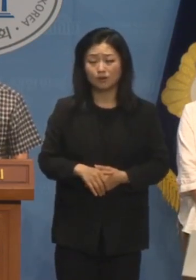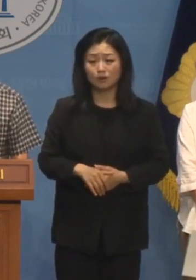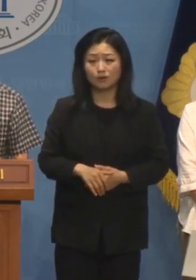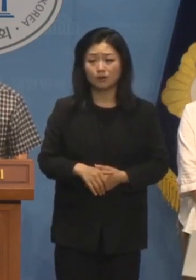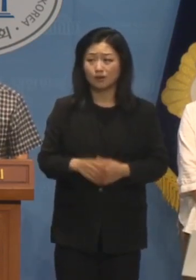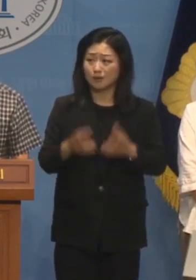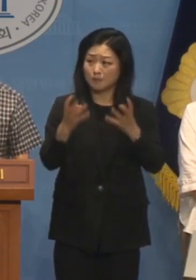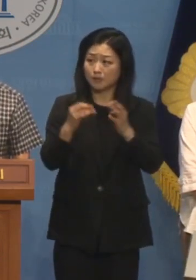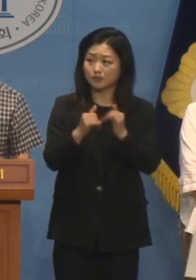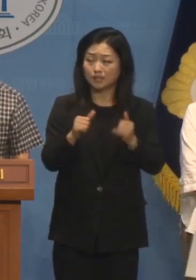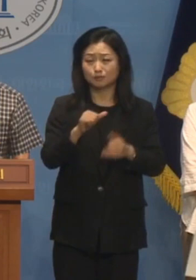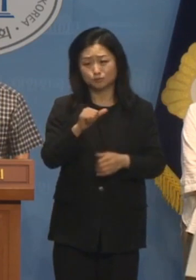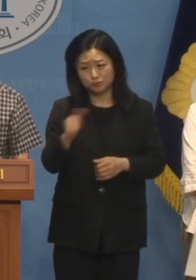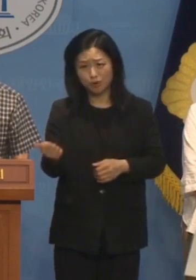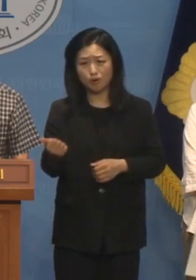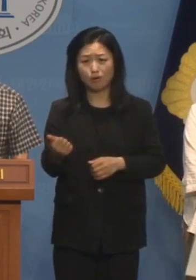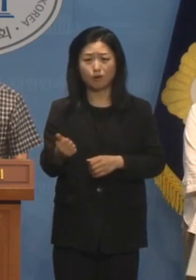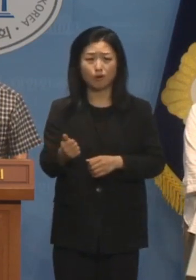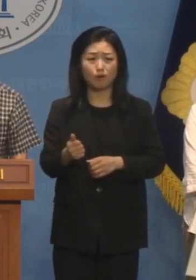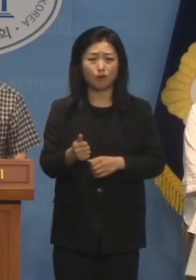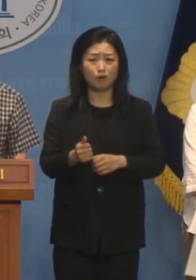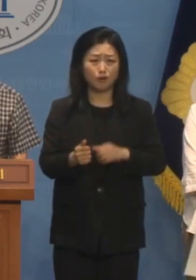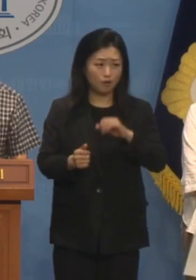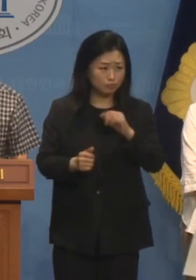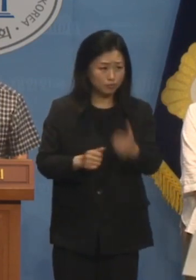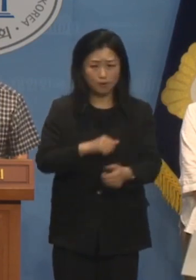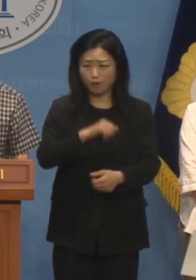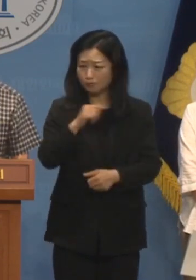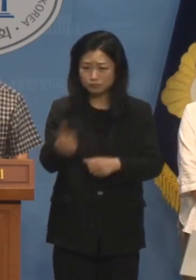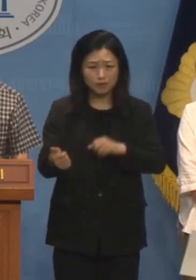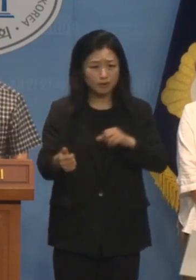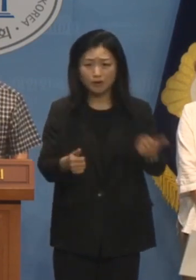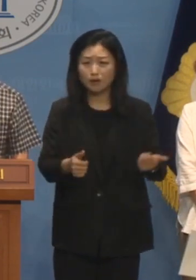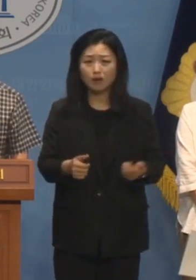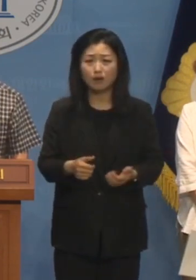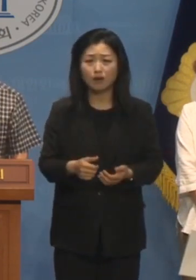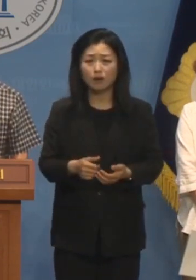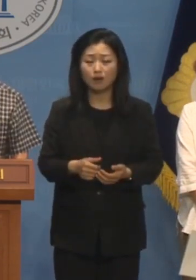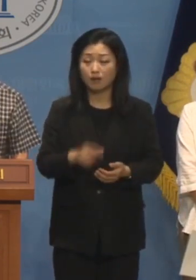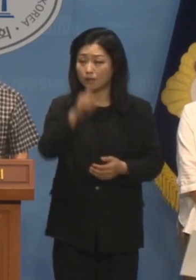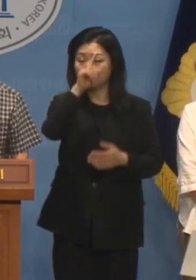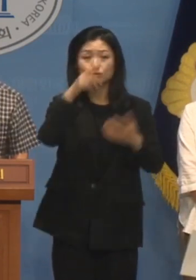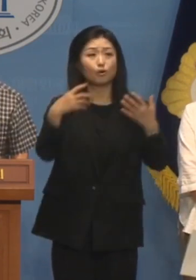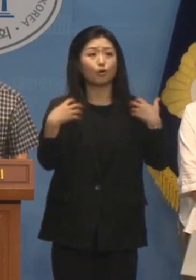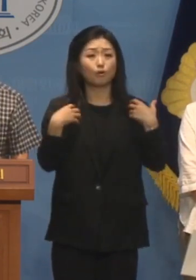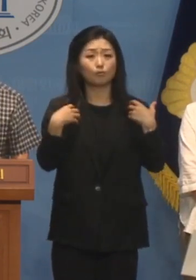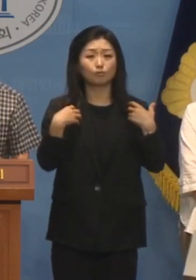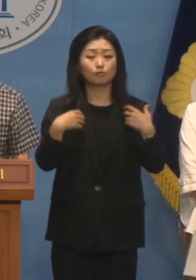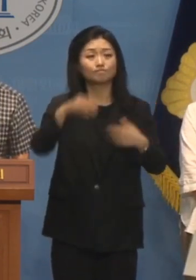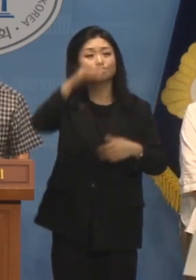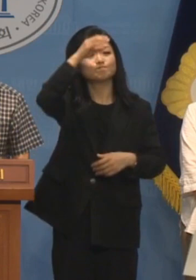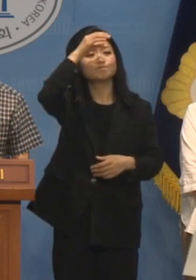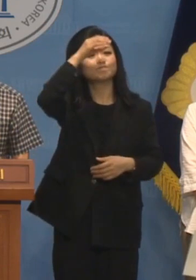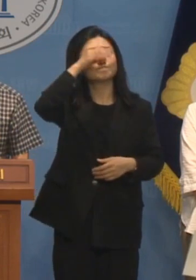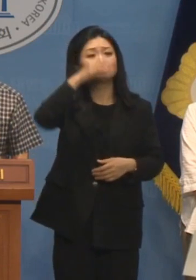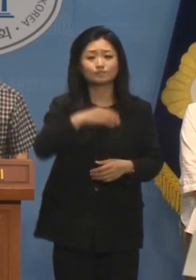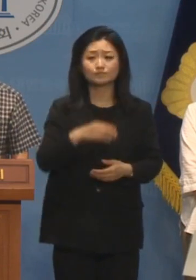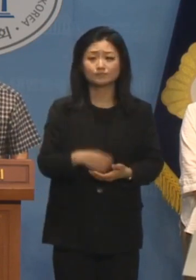많은 사람들이, 이렇게 노동자들이 죽어가고 있는데 정부는 눈 하나 깜짝하지 않고